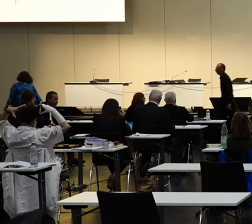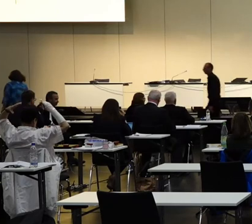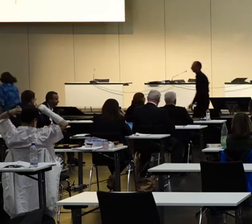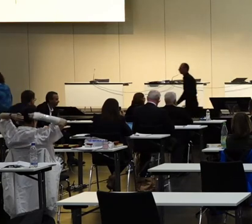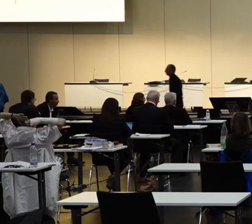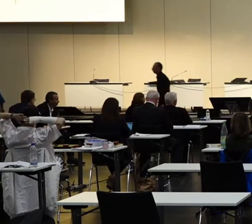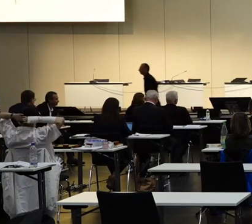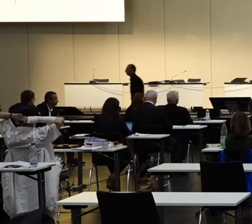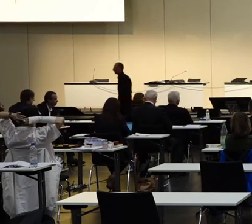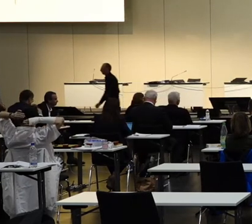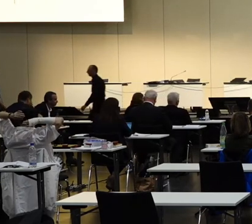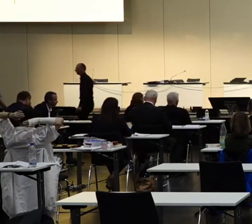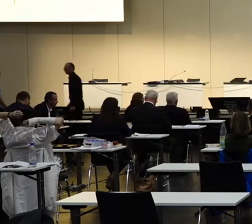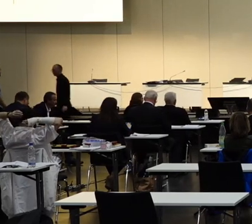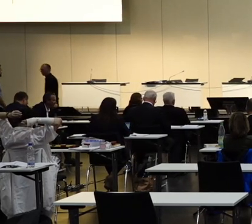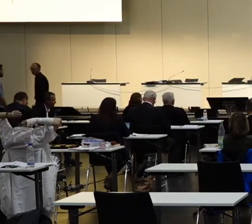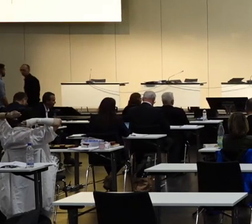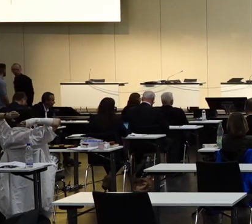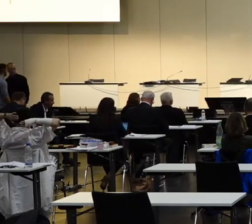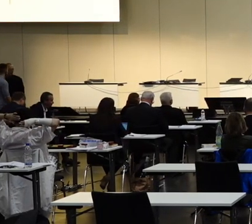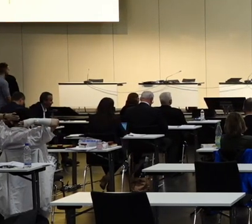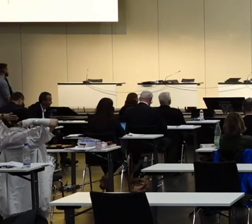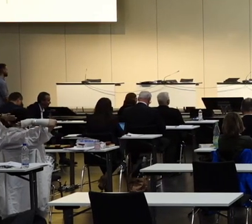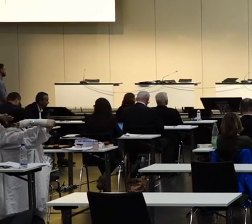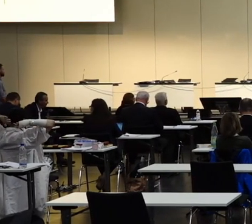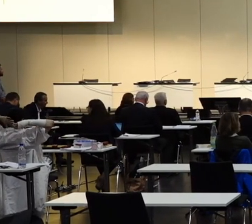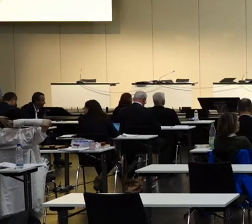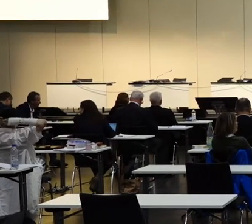letzten Satz ihres schriftlich ausgereichten